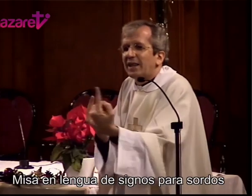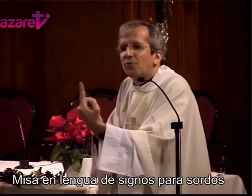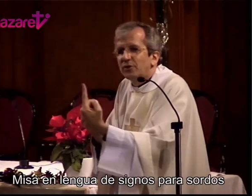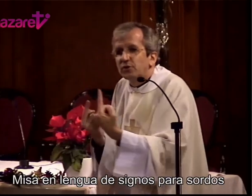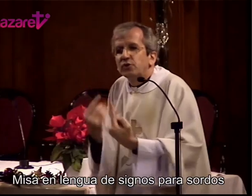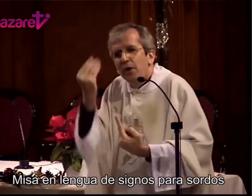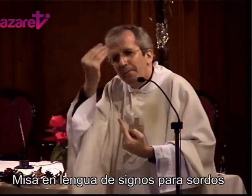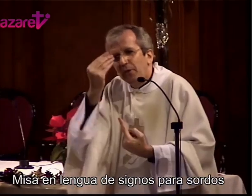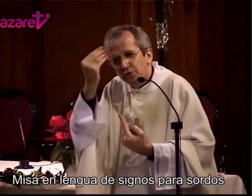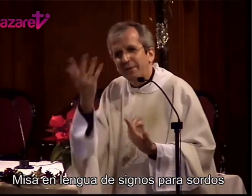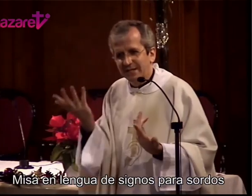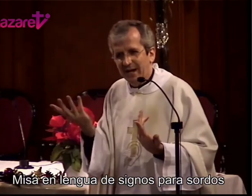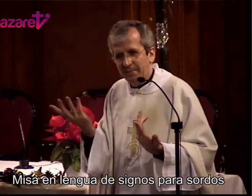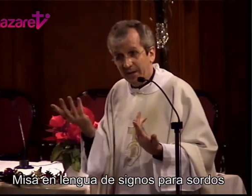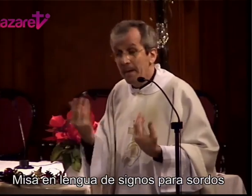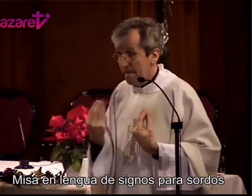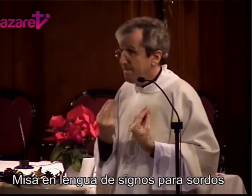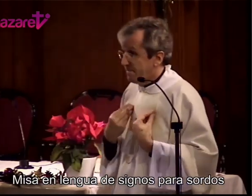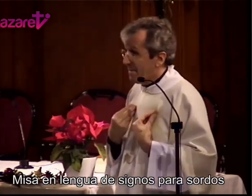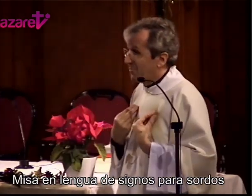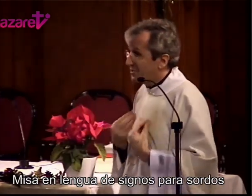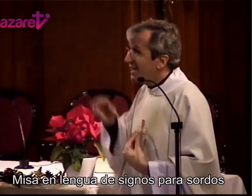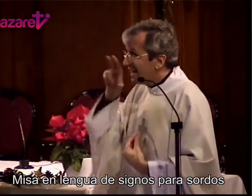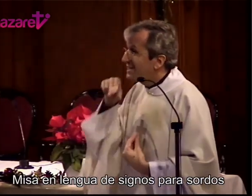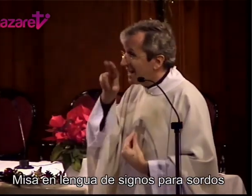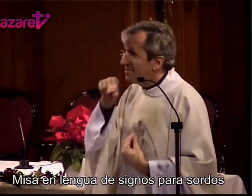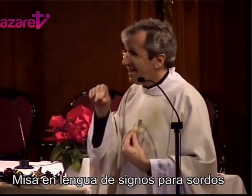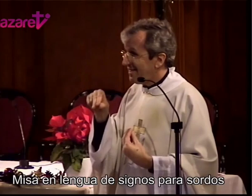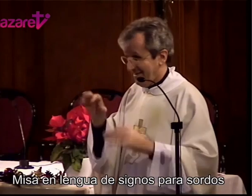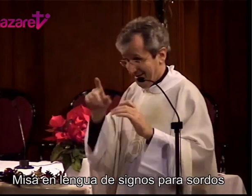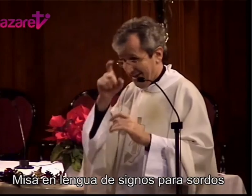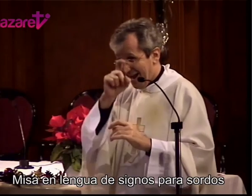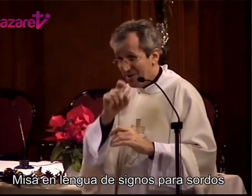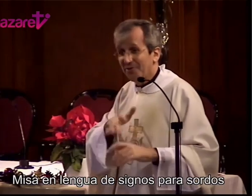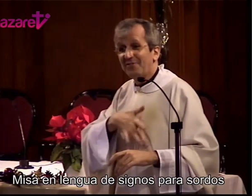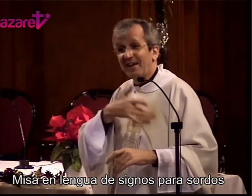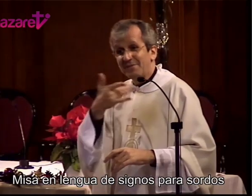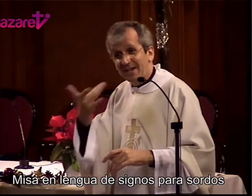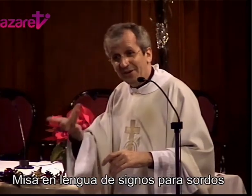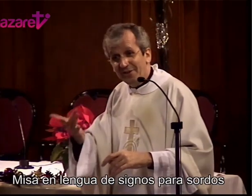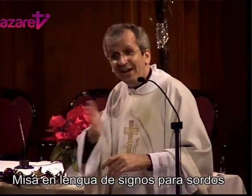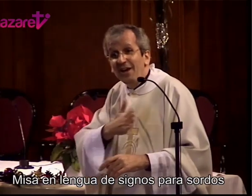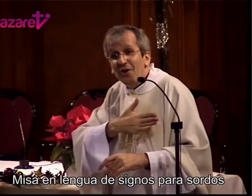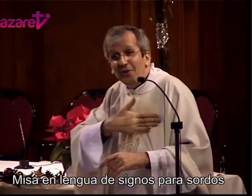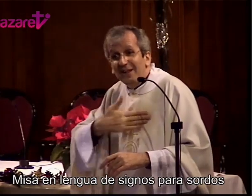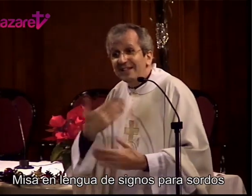de nosotros podemos pensar. Vivamos esta Navidad, año de la misericordia, con el deseo